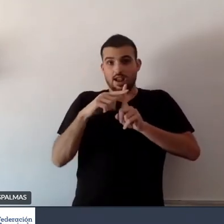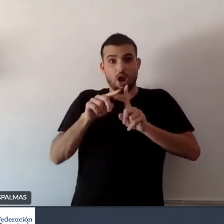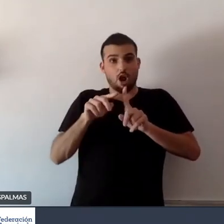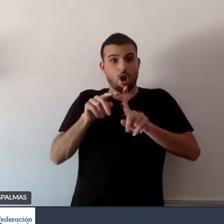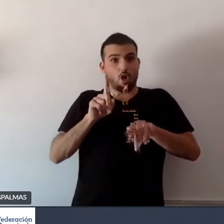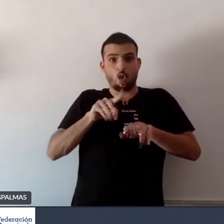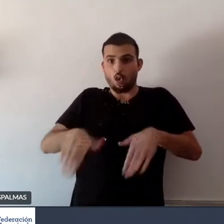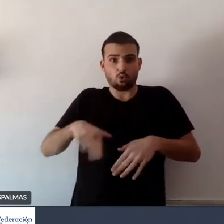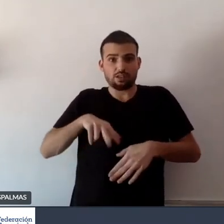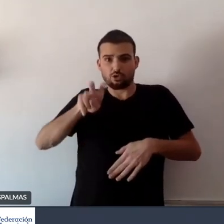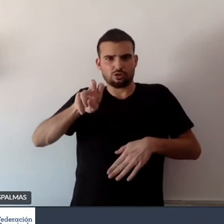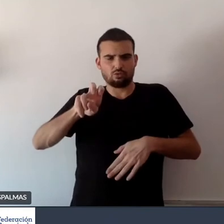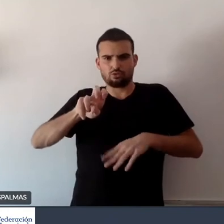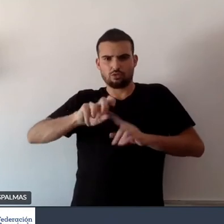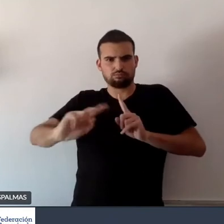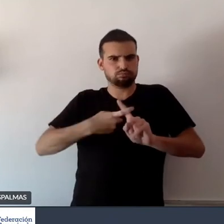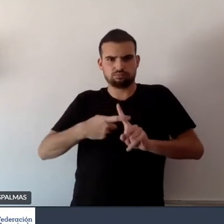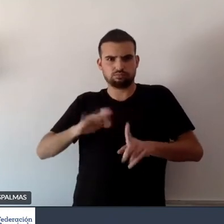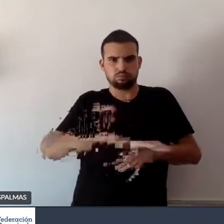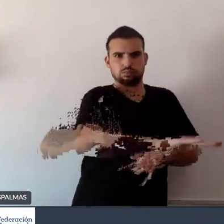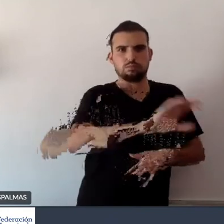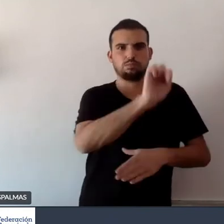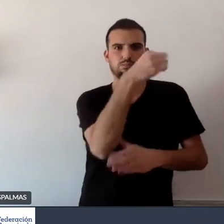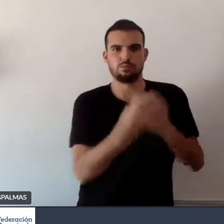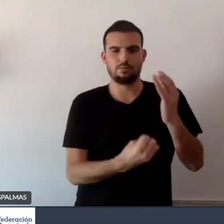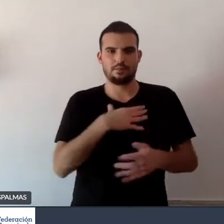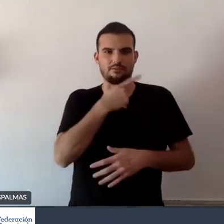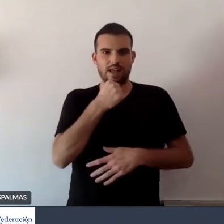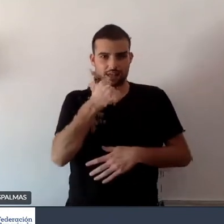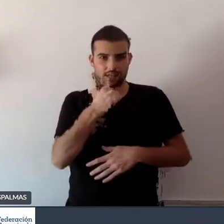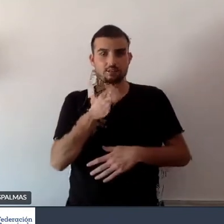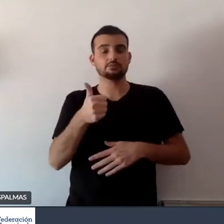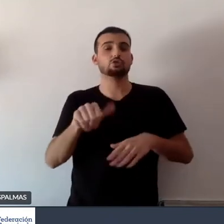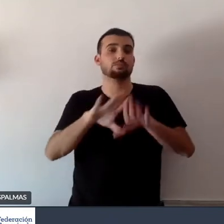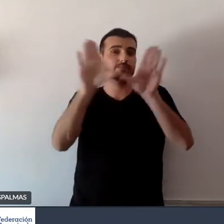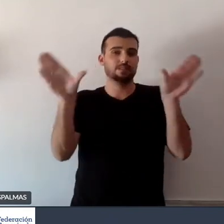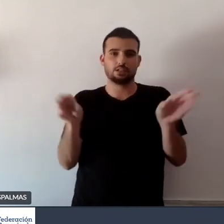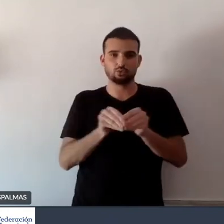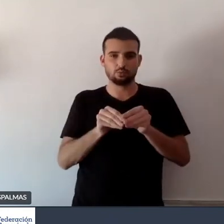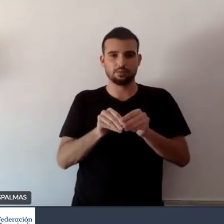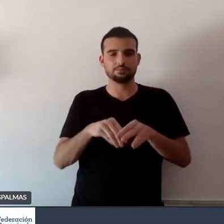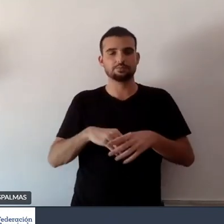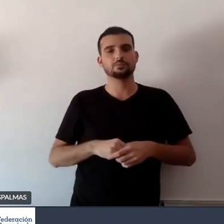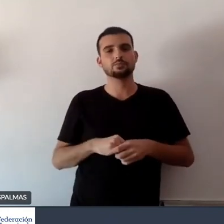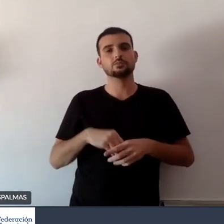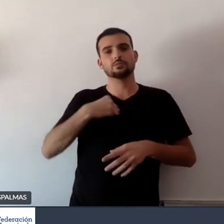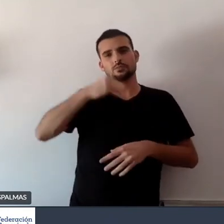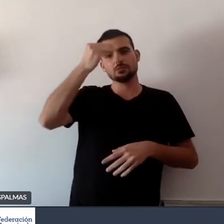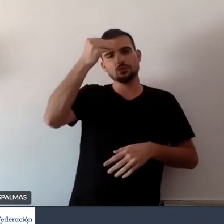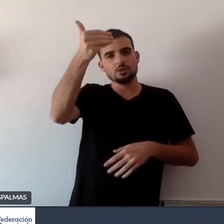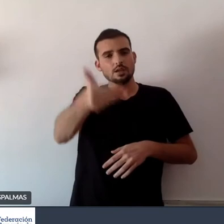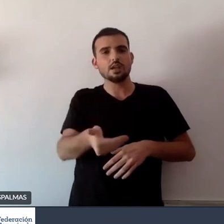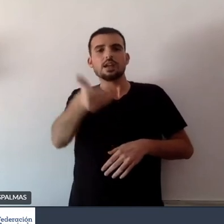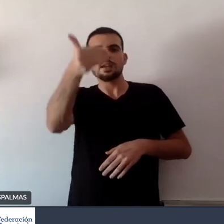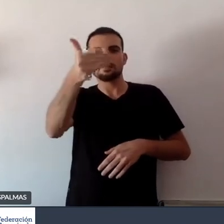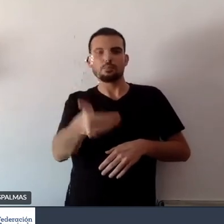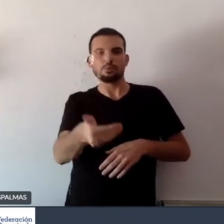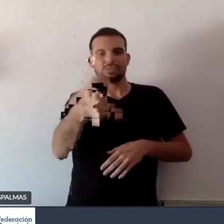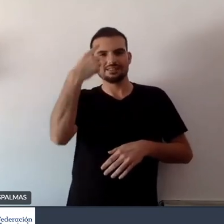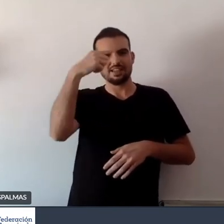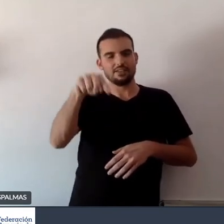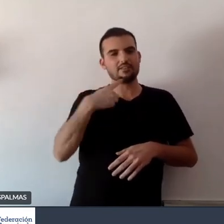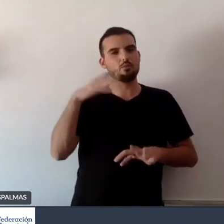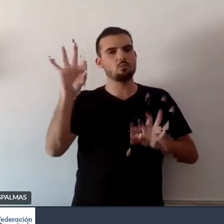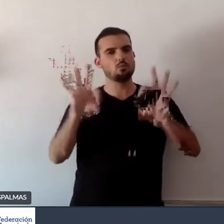estén mucho más organizadas. En definitiva y en resumen, yo creo que es muy importante saber qué porcentaje de